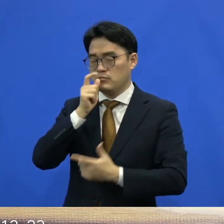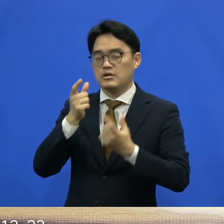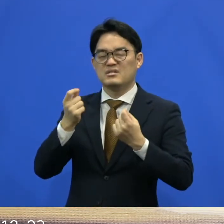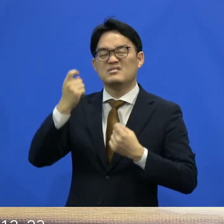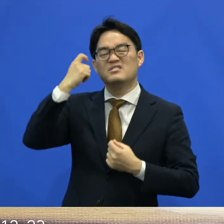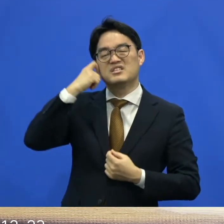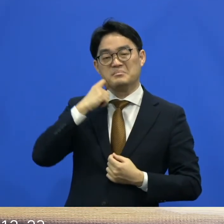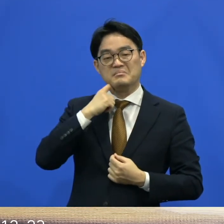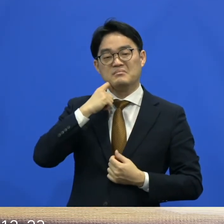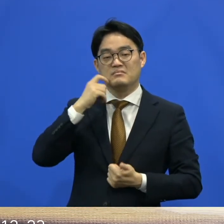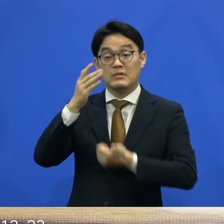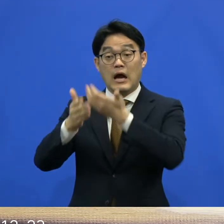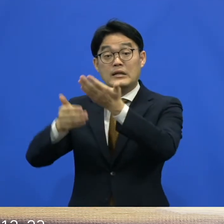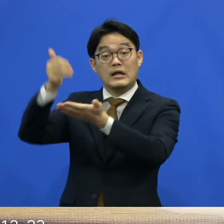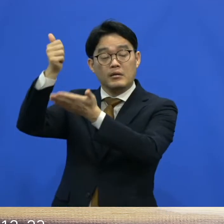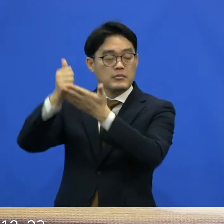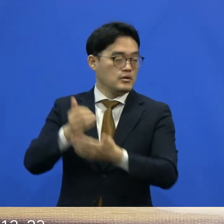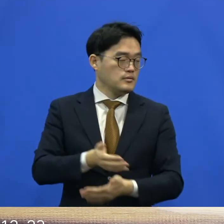이 시간을